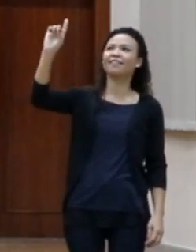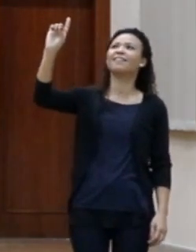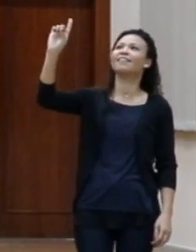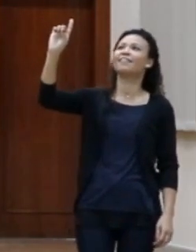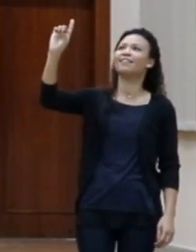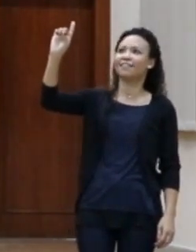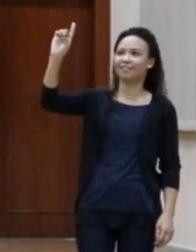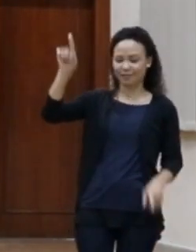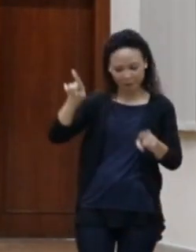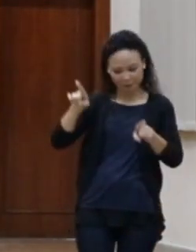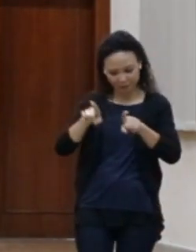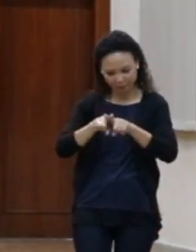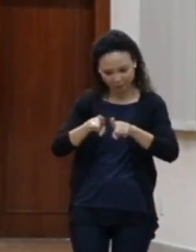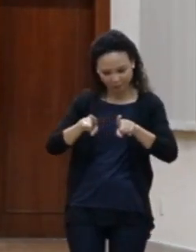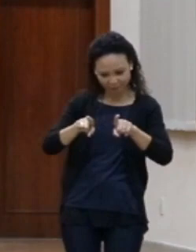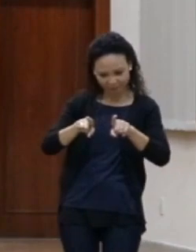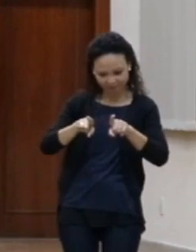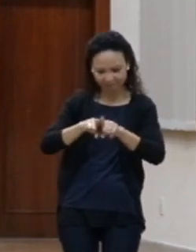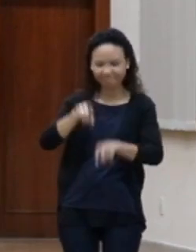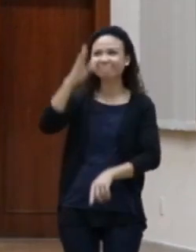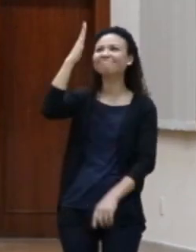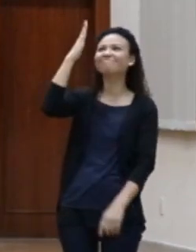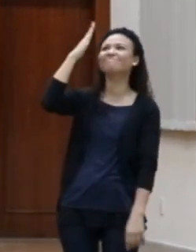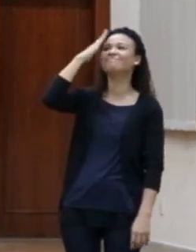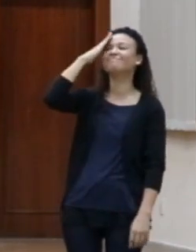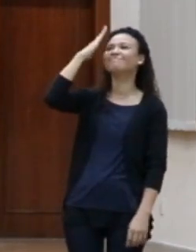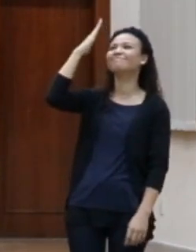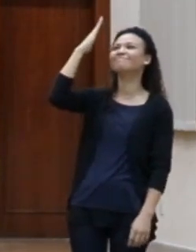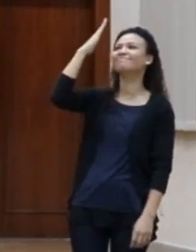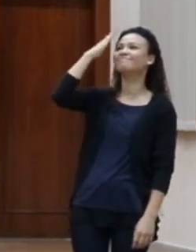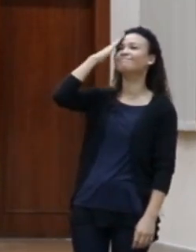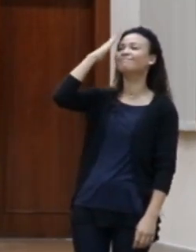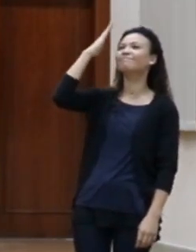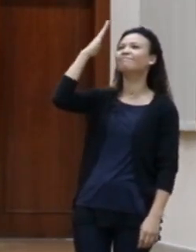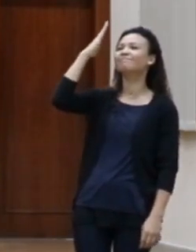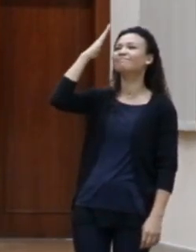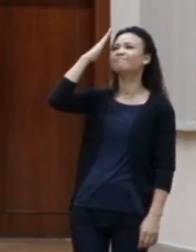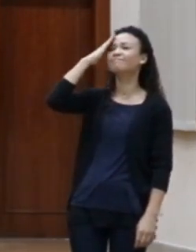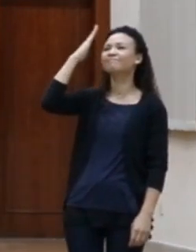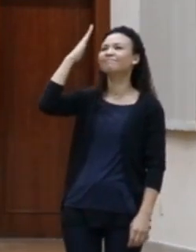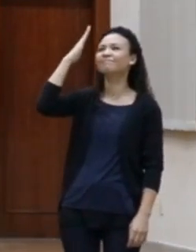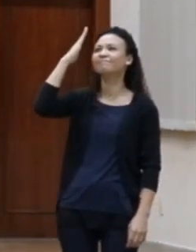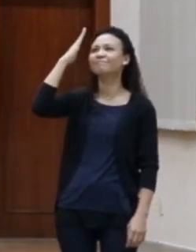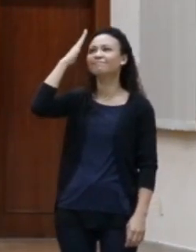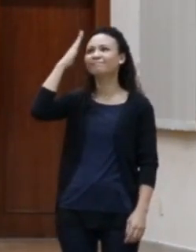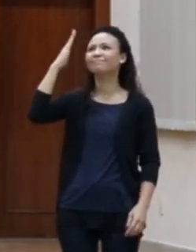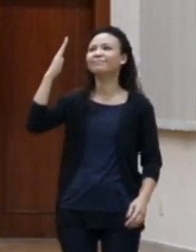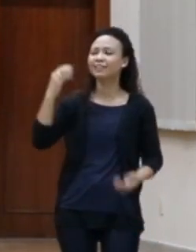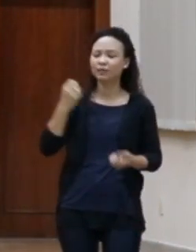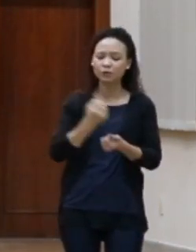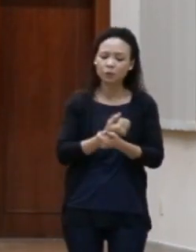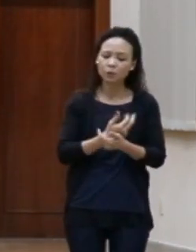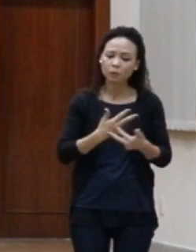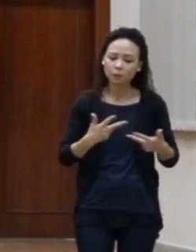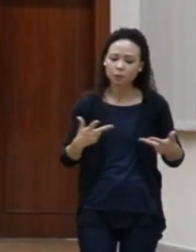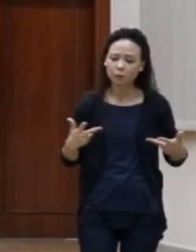Também sei que nada acontece sem a